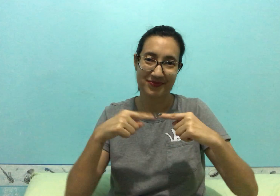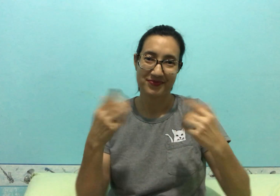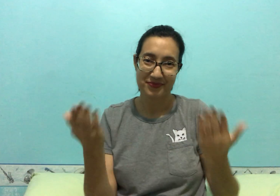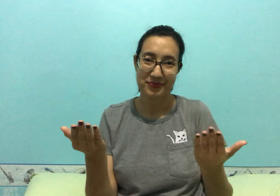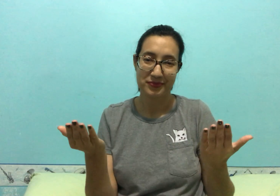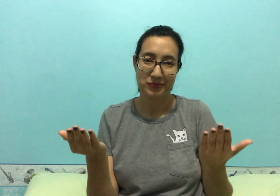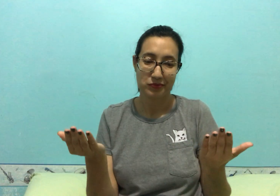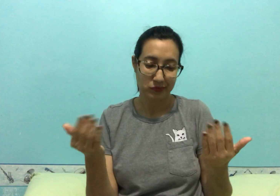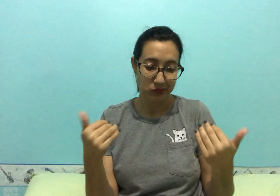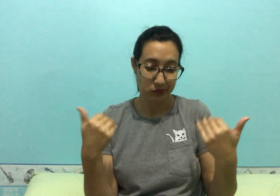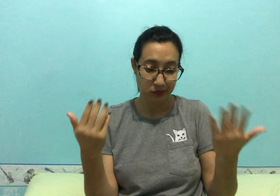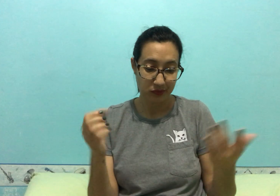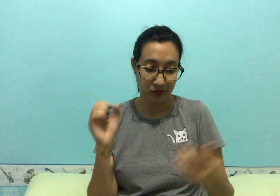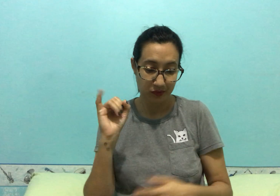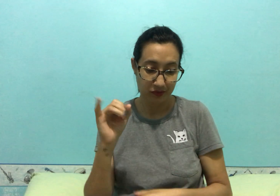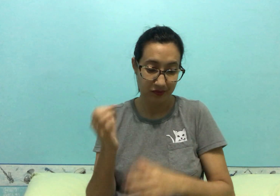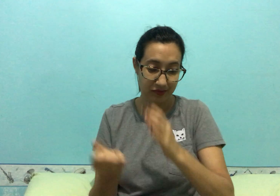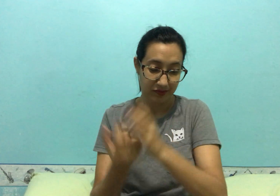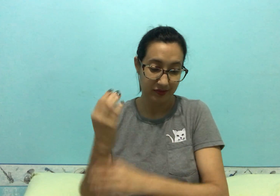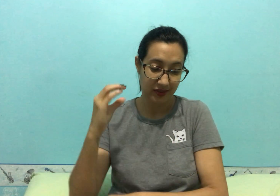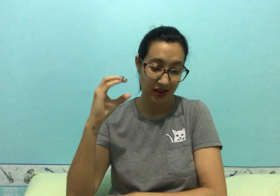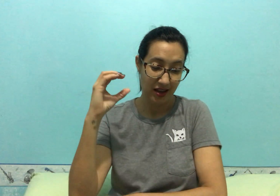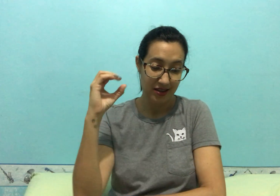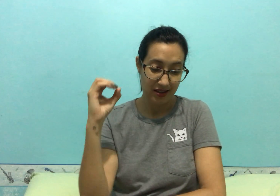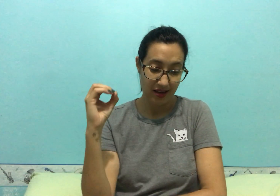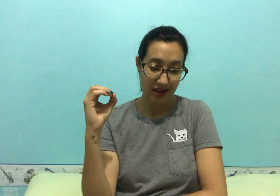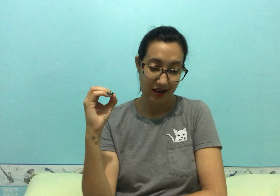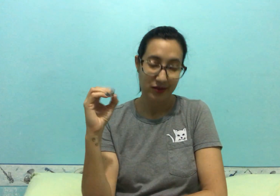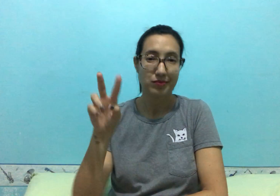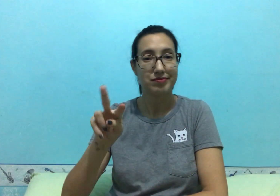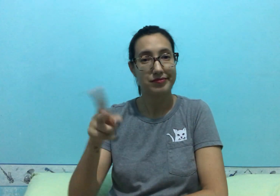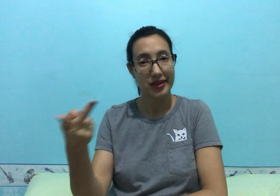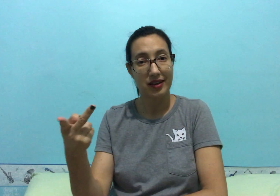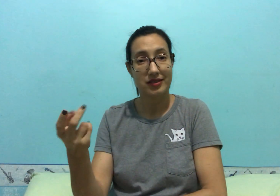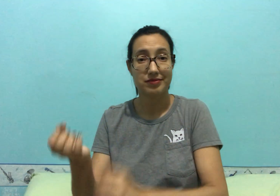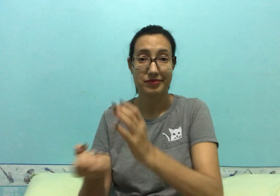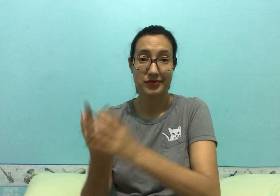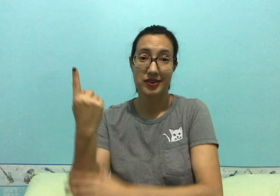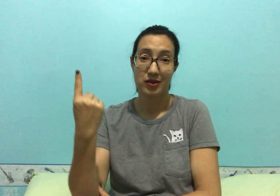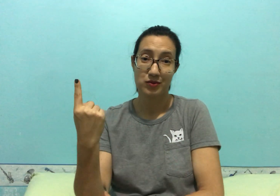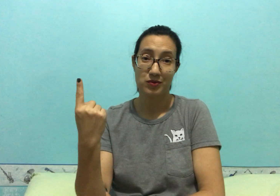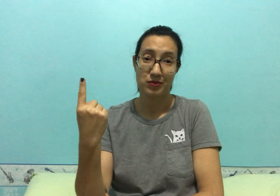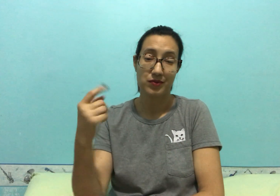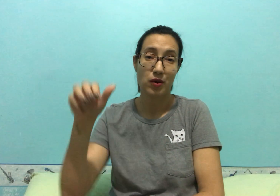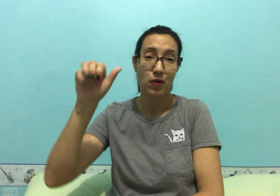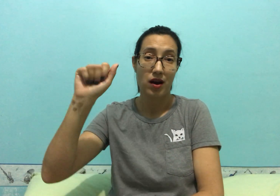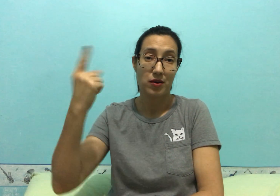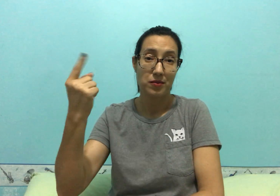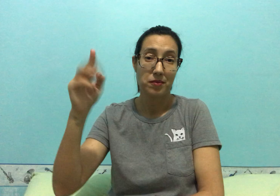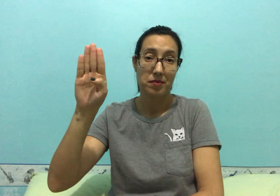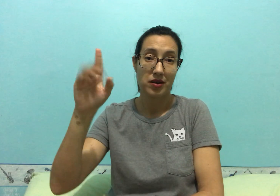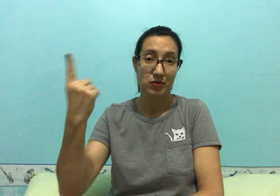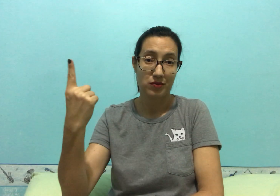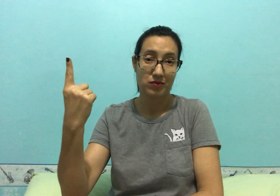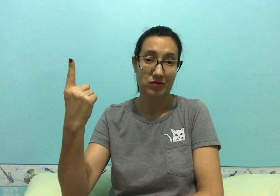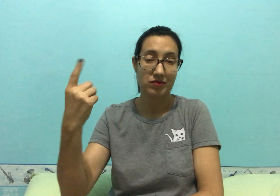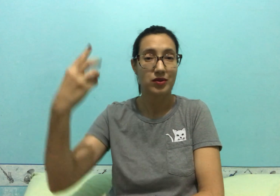gerar 0, passa e gera 1. Aí fica A em 1, B em 1 e isso aqui em 1. Então, esses 3 em 1 vão